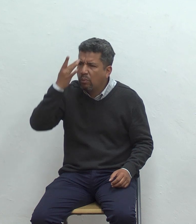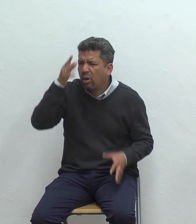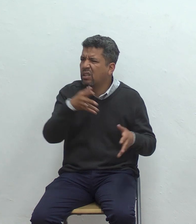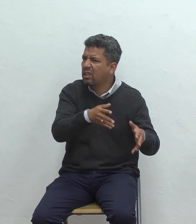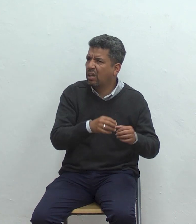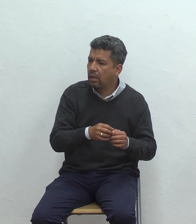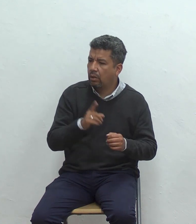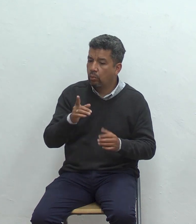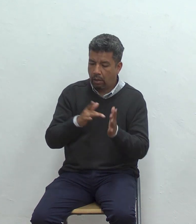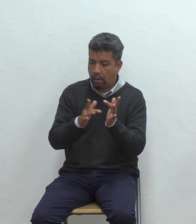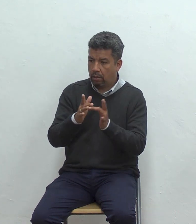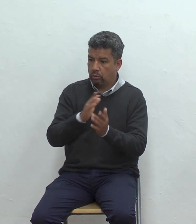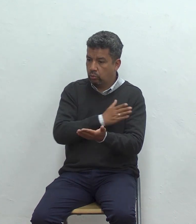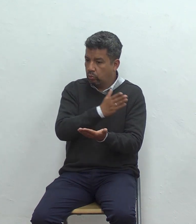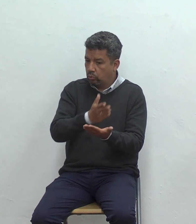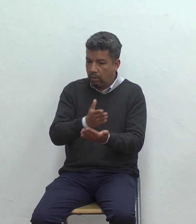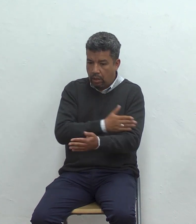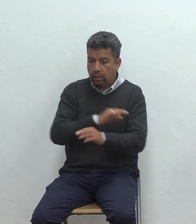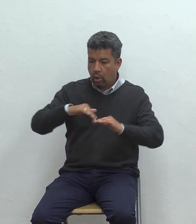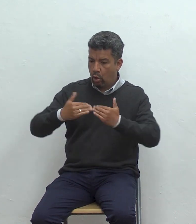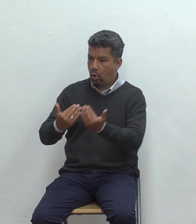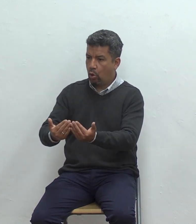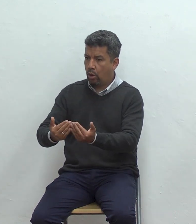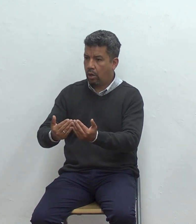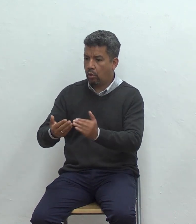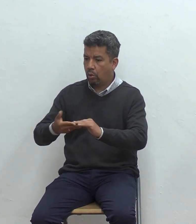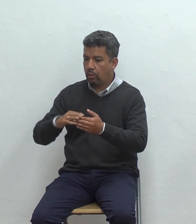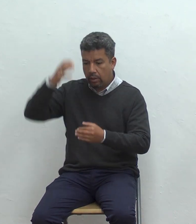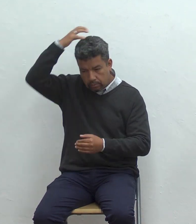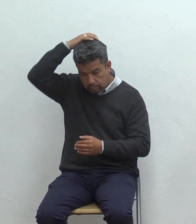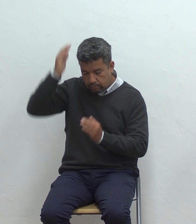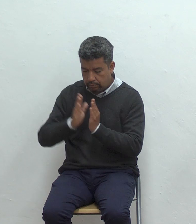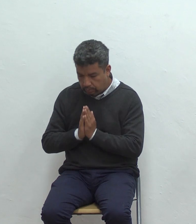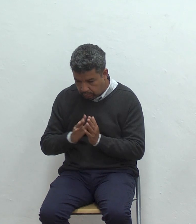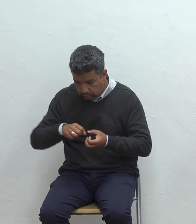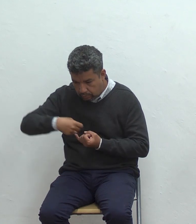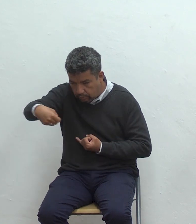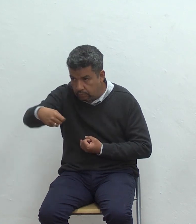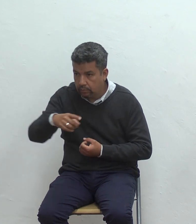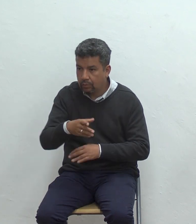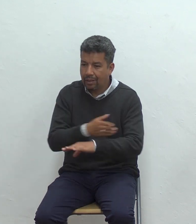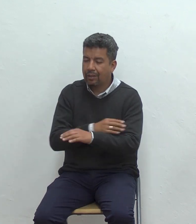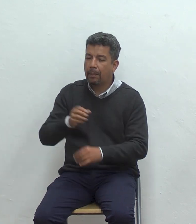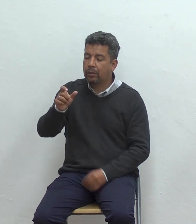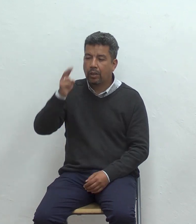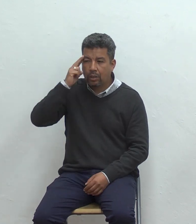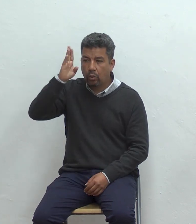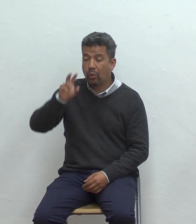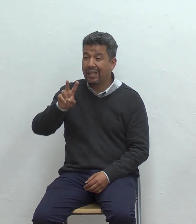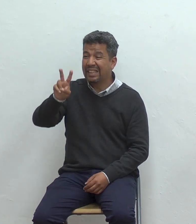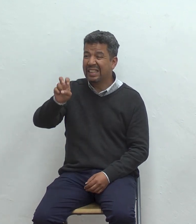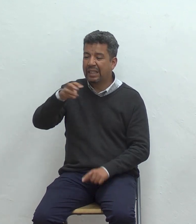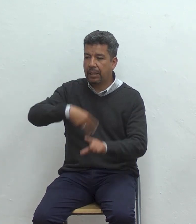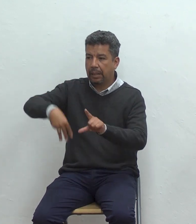Porque Jesús no ha estado en ningún colegio de rabinos. Hay un teólogo que hizo 7 maestrías del libro que